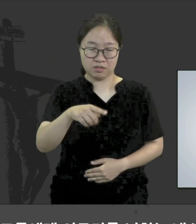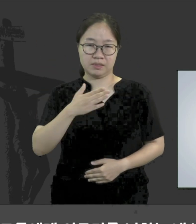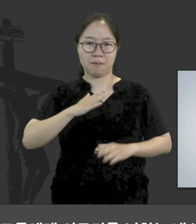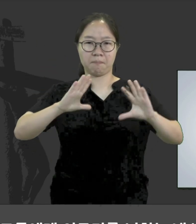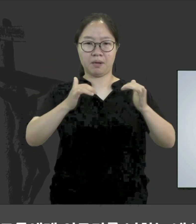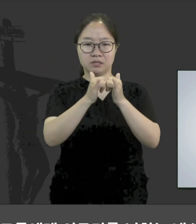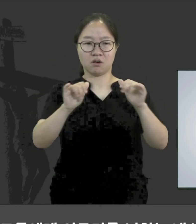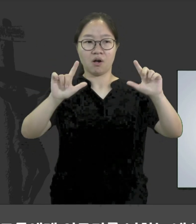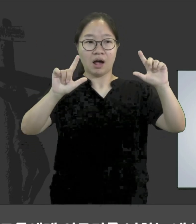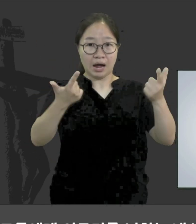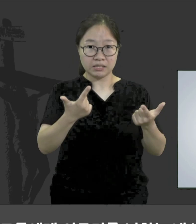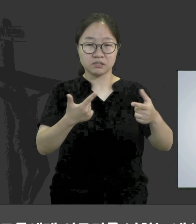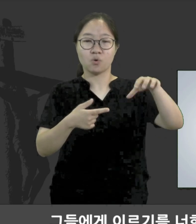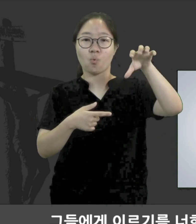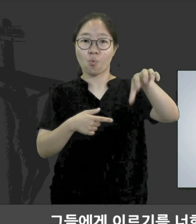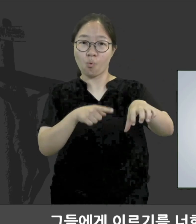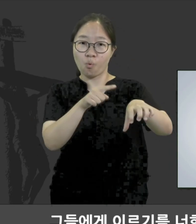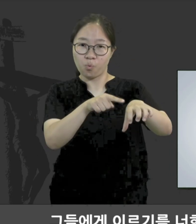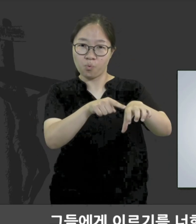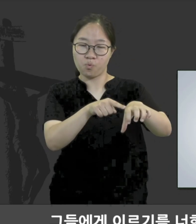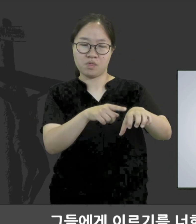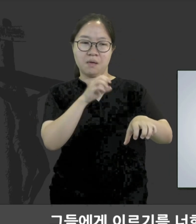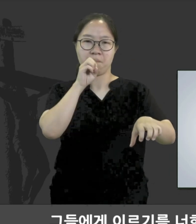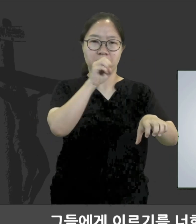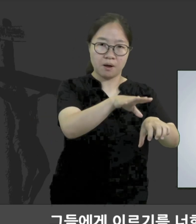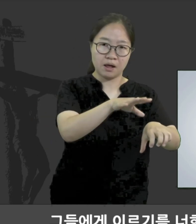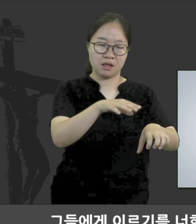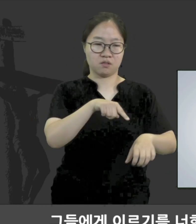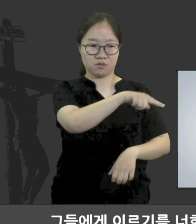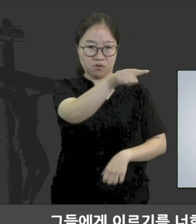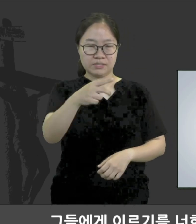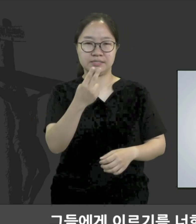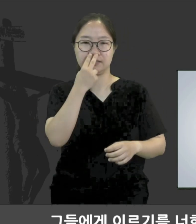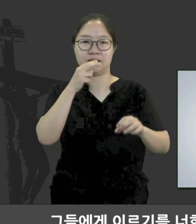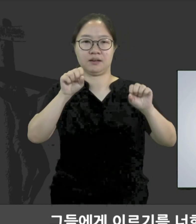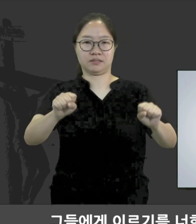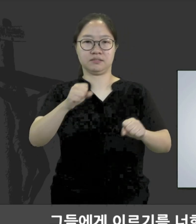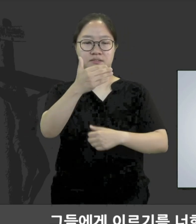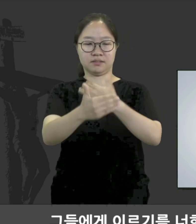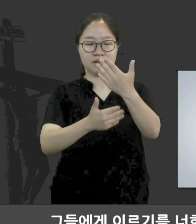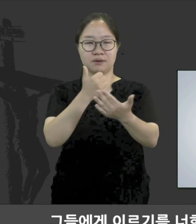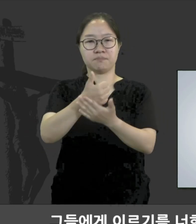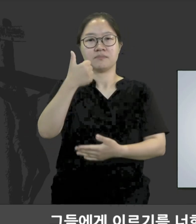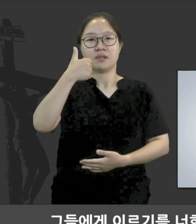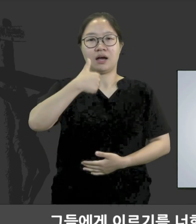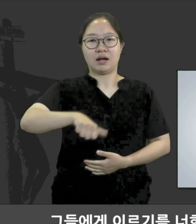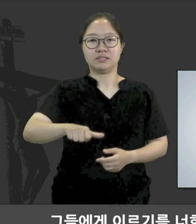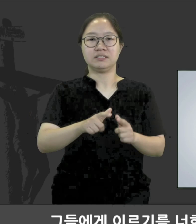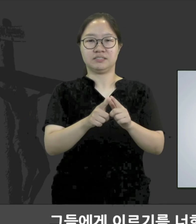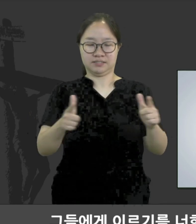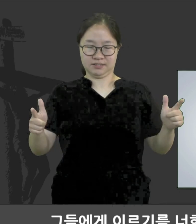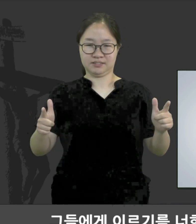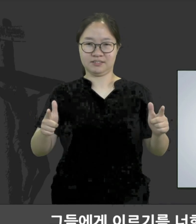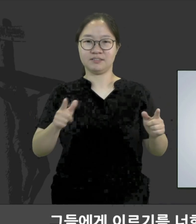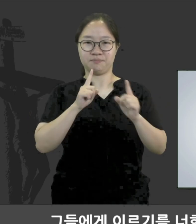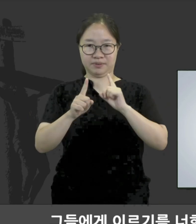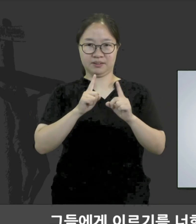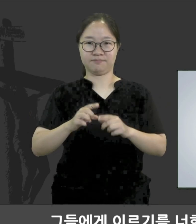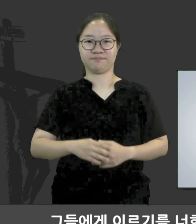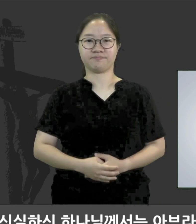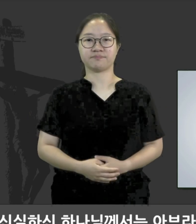백성이 아니라 한 그곳에서 그들에게 이르기를 너희는 살아계신 하나님의 아들들이라 할 것이라.